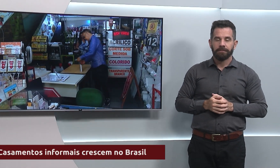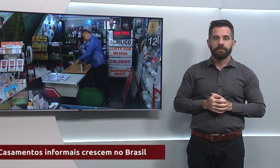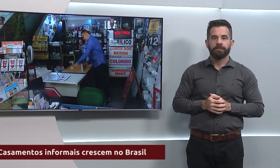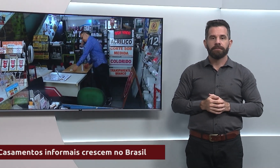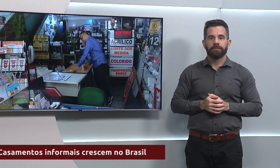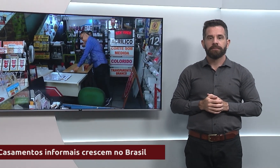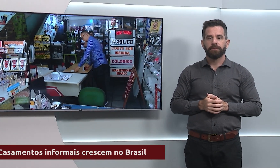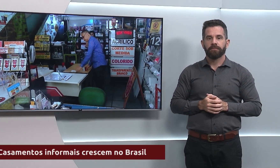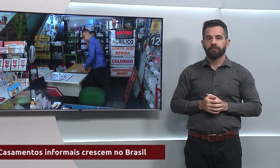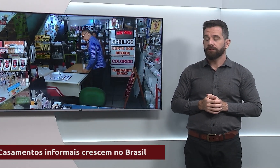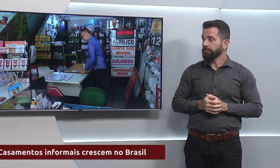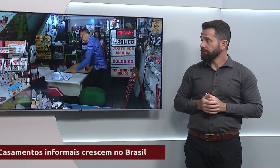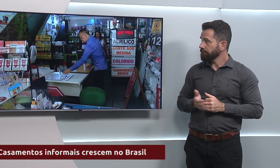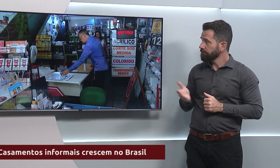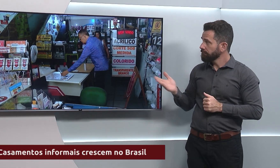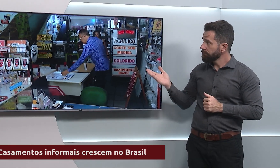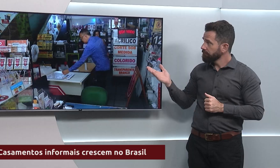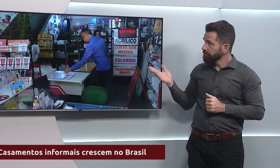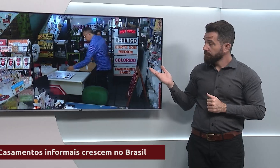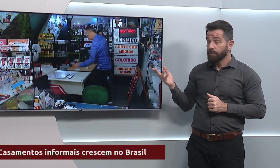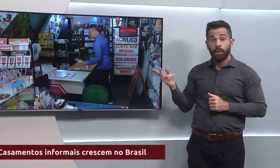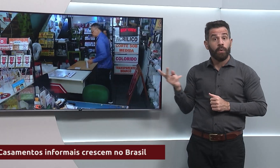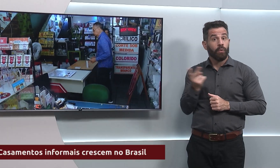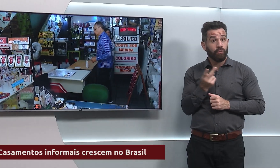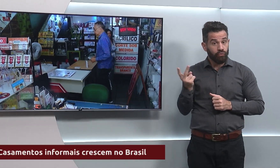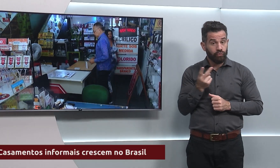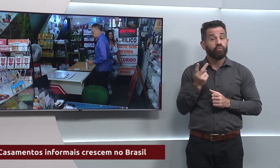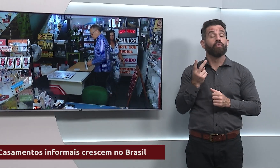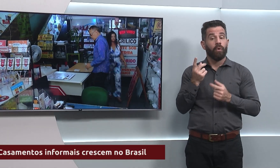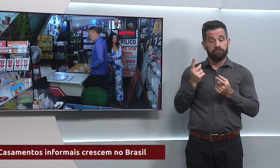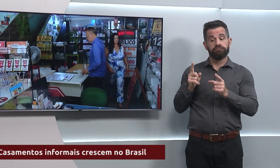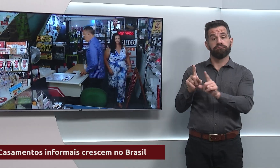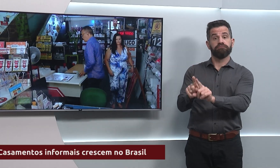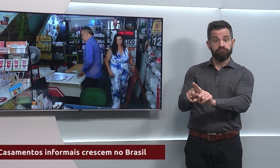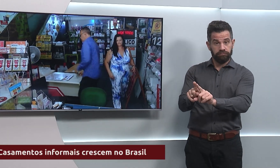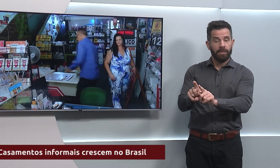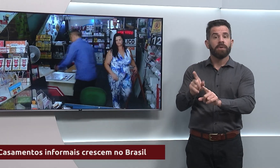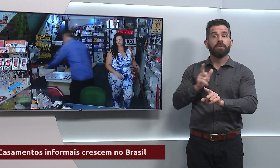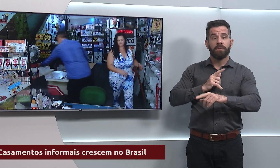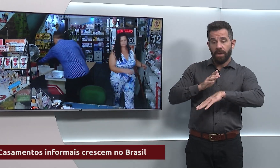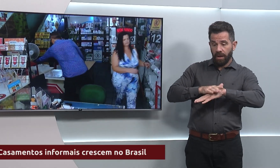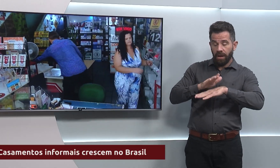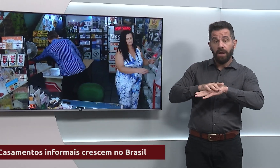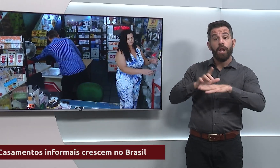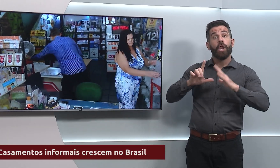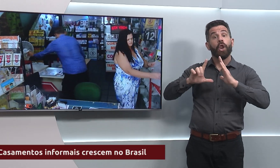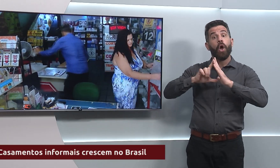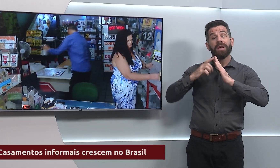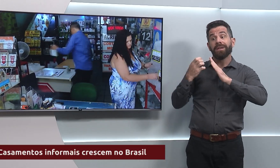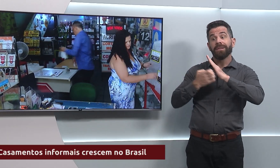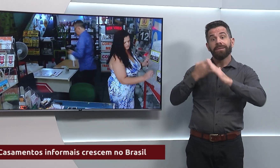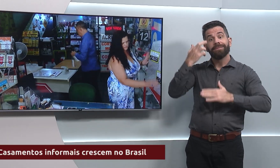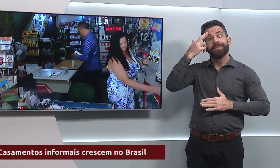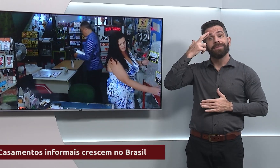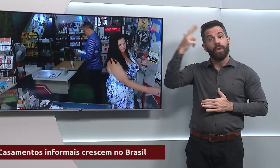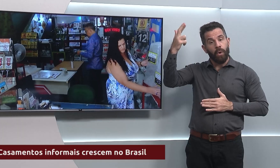Esse casal tem o próprio negócio e não se desgruda nem durante o trabalho. Juntos há mais de